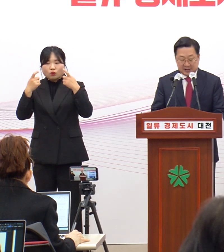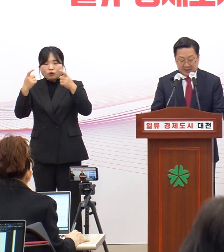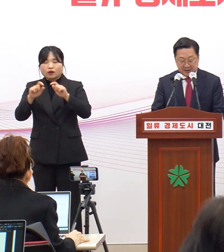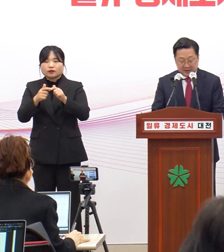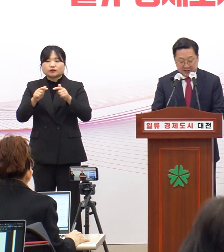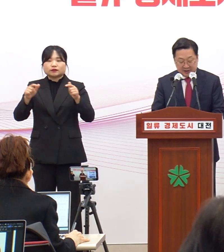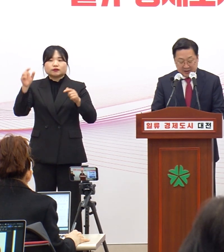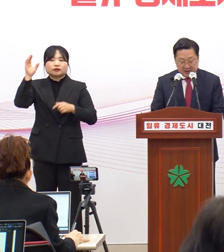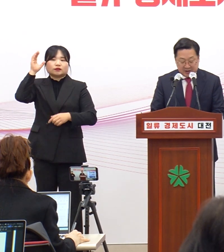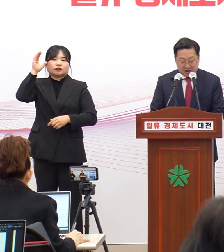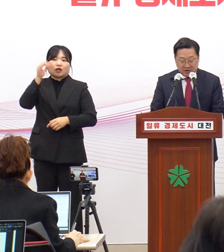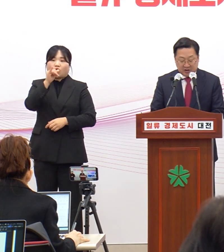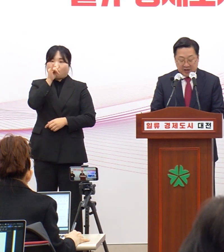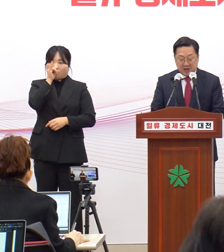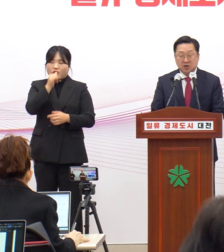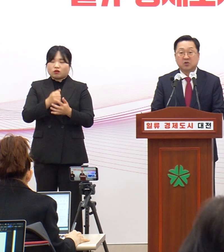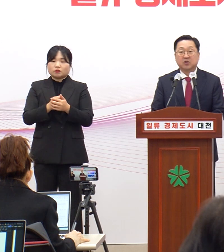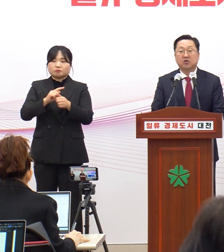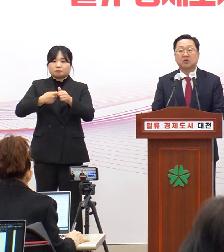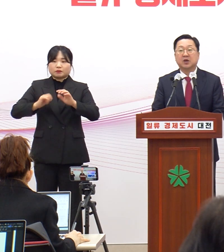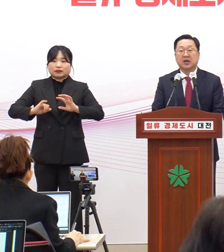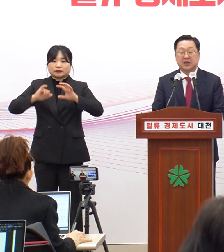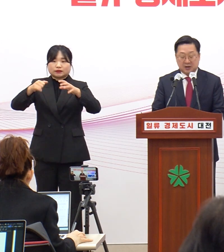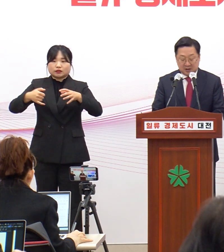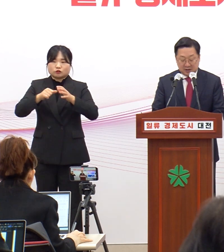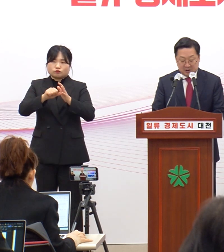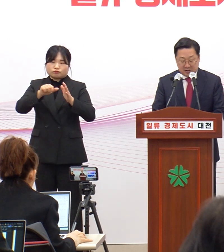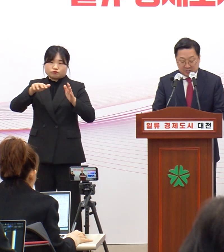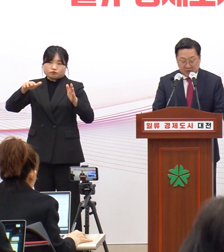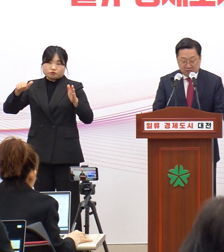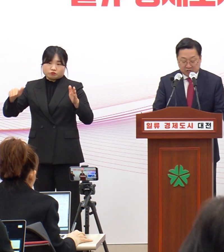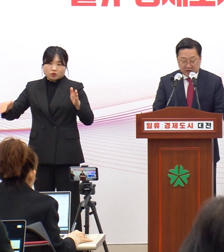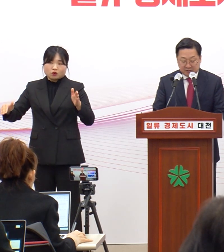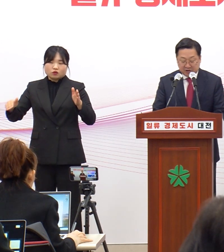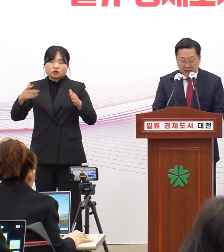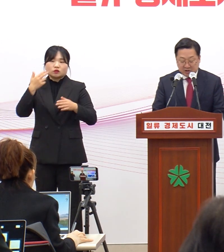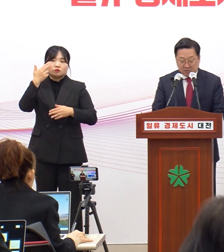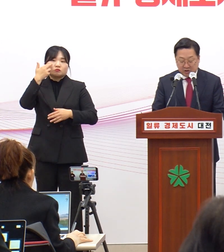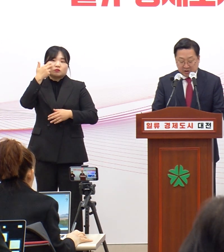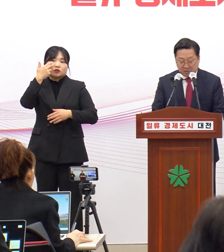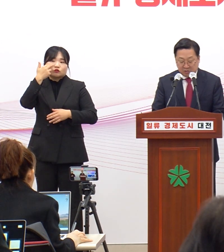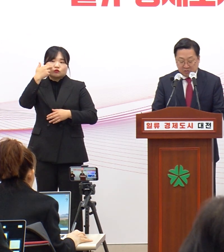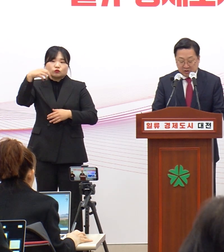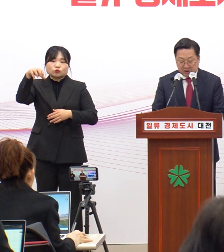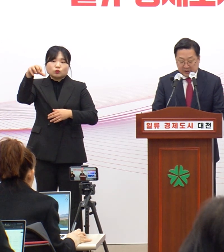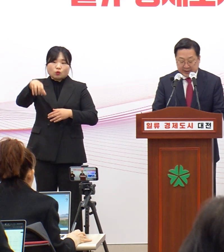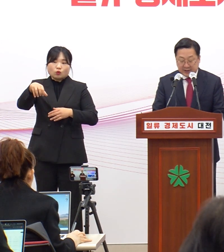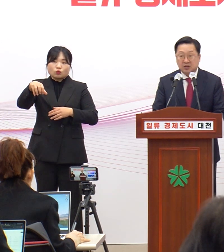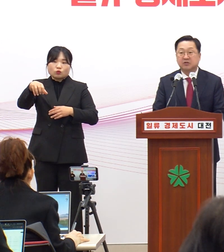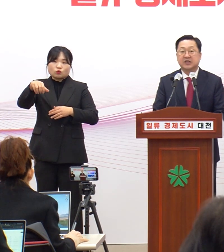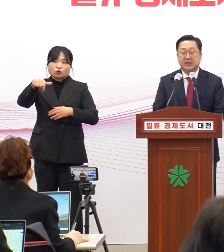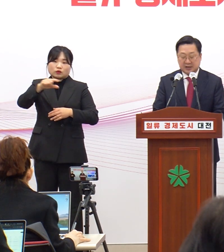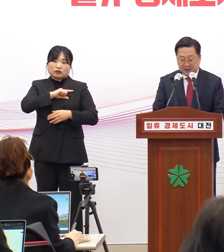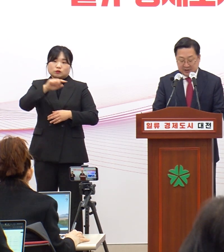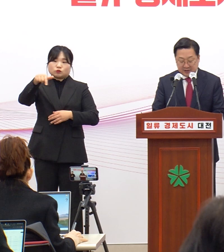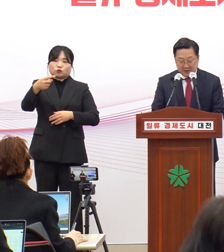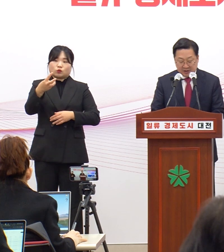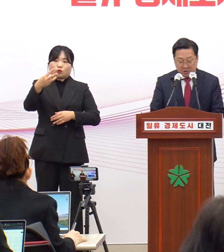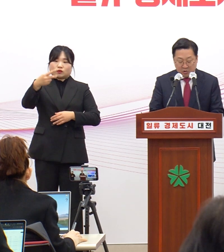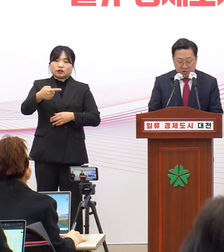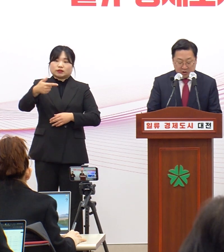있습니다. 전 세계적으로 유명한 미국 샌프란시스코의 골든 게이트